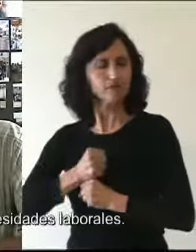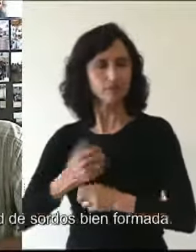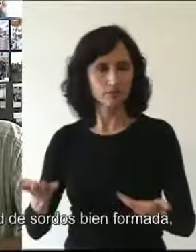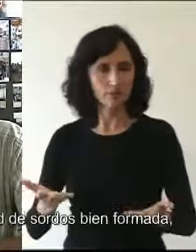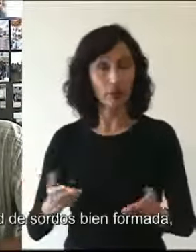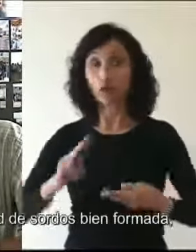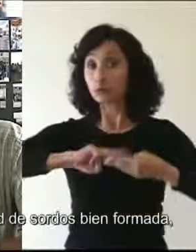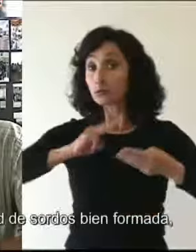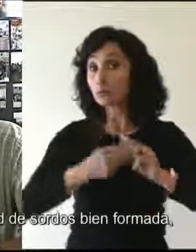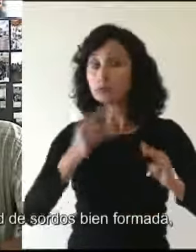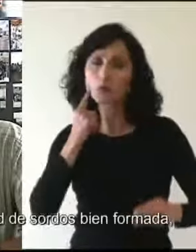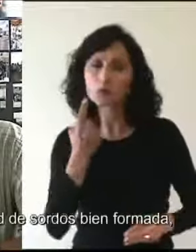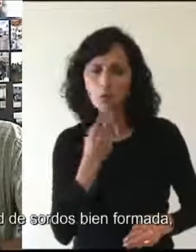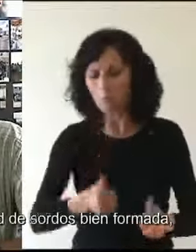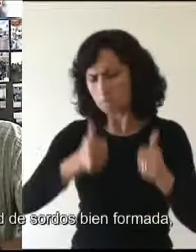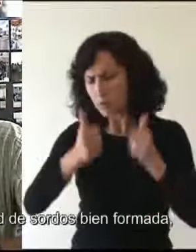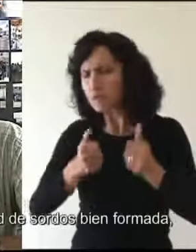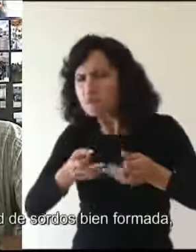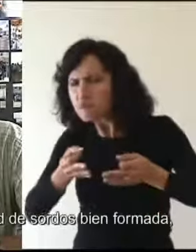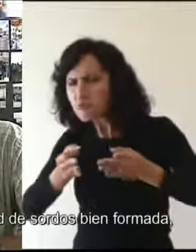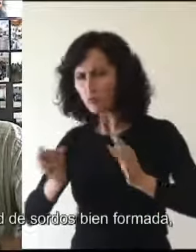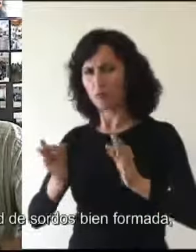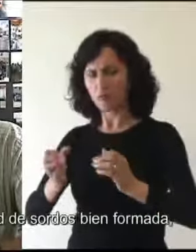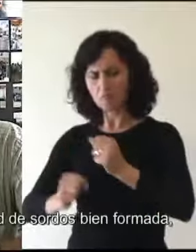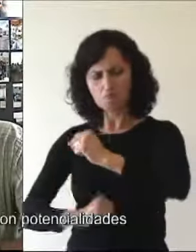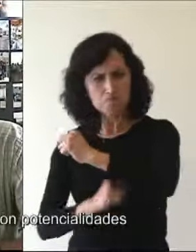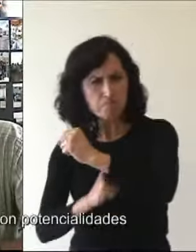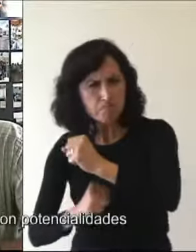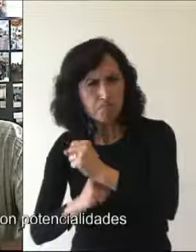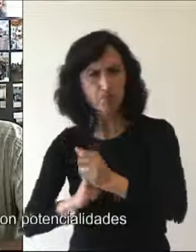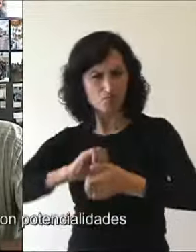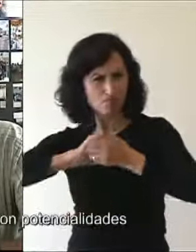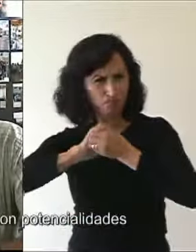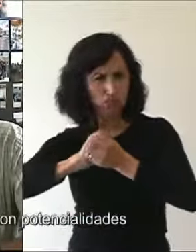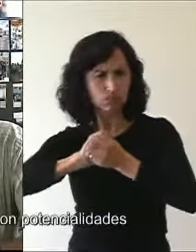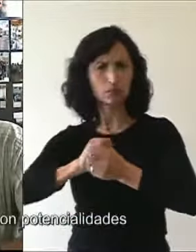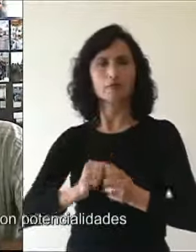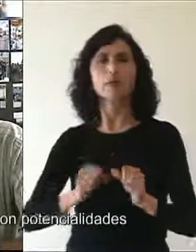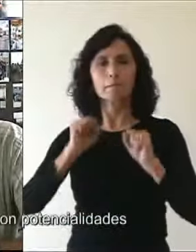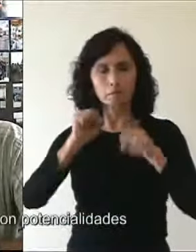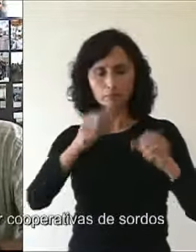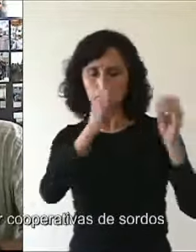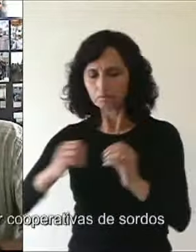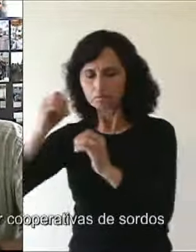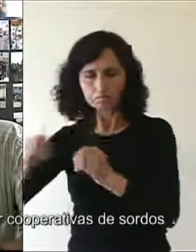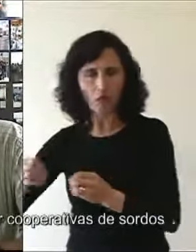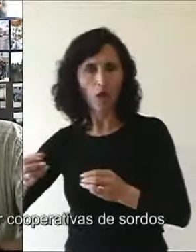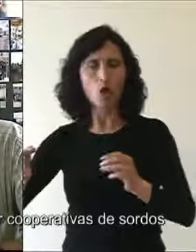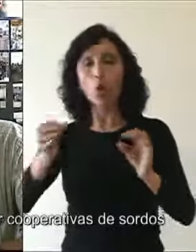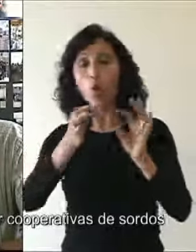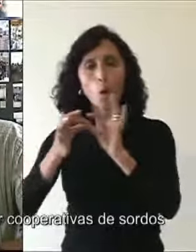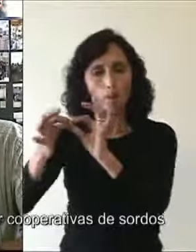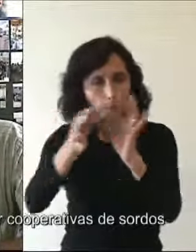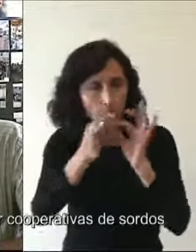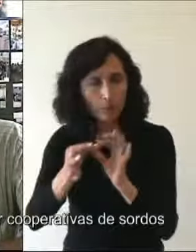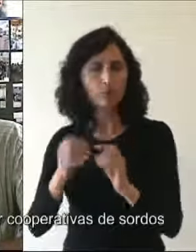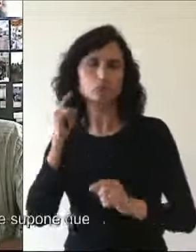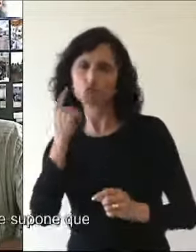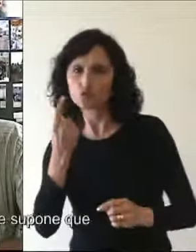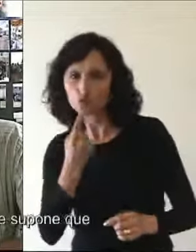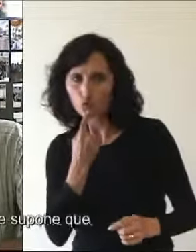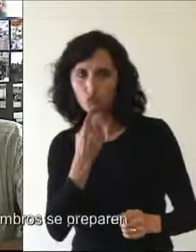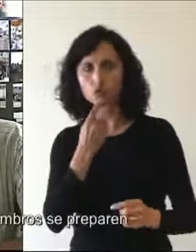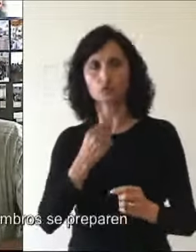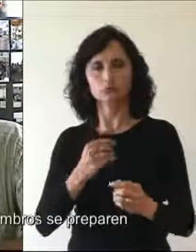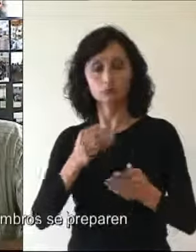necesidades laborales. Una comunidad de sordos bien formada, sólida, con potencialidades, va a organizar